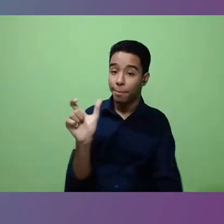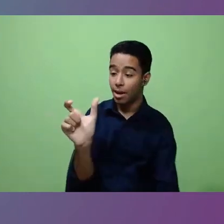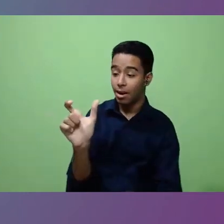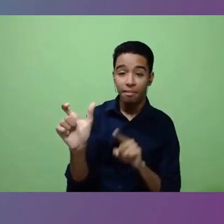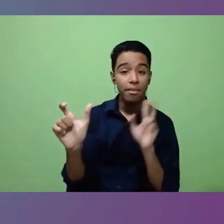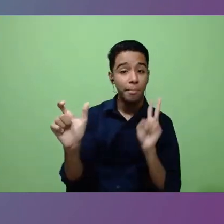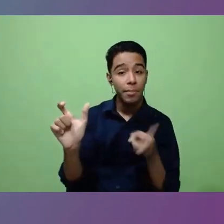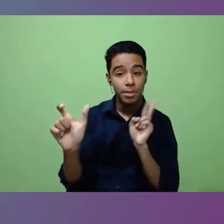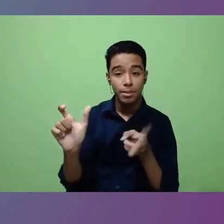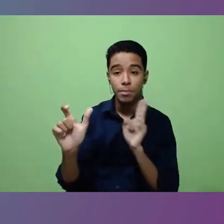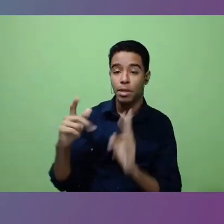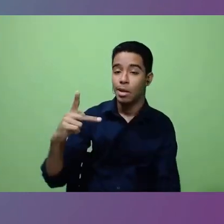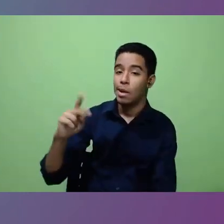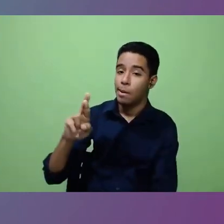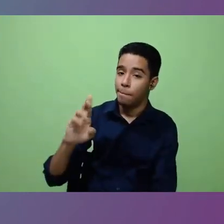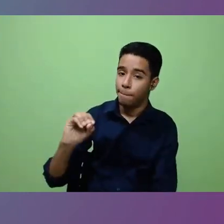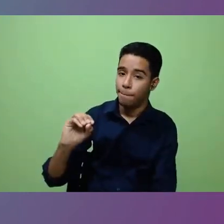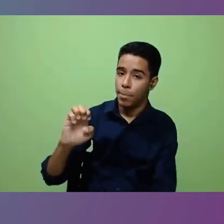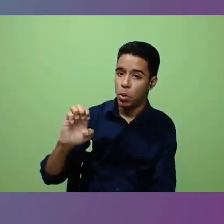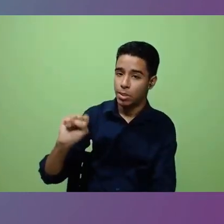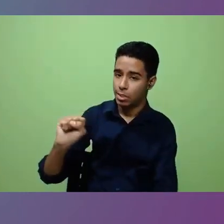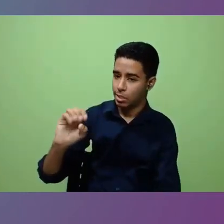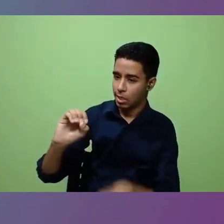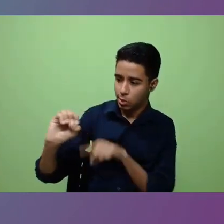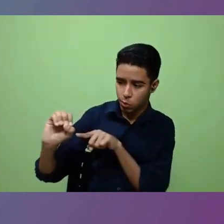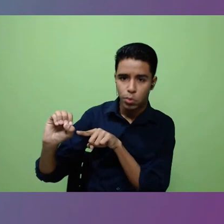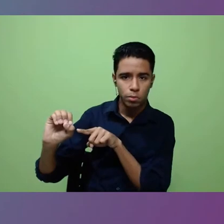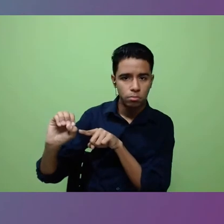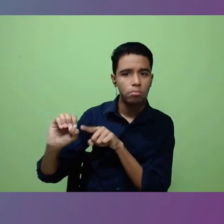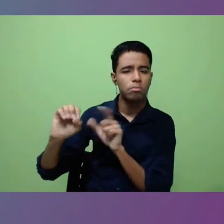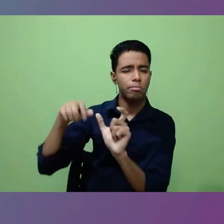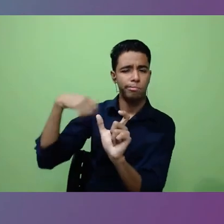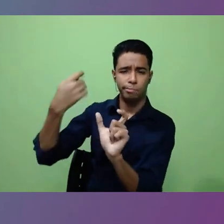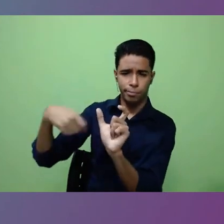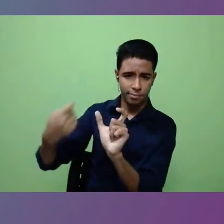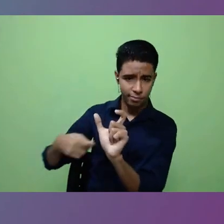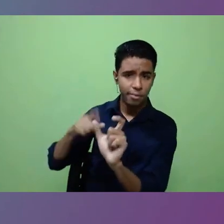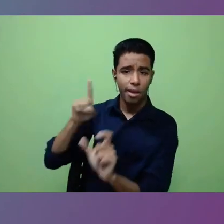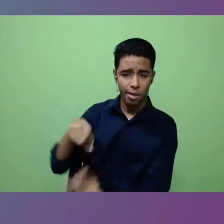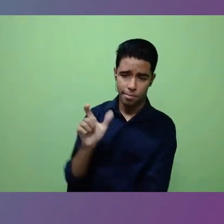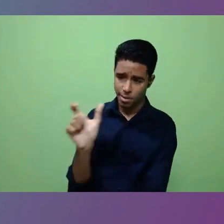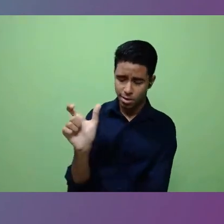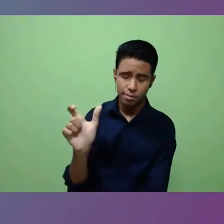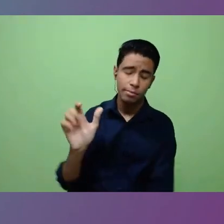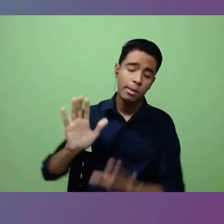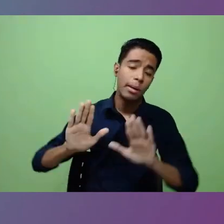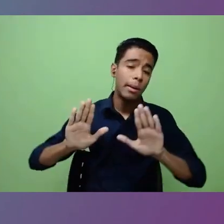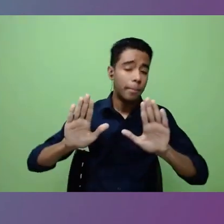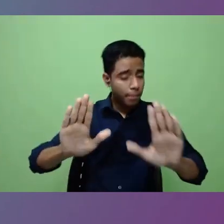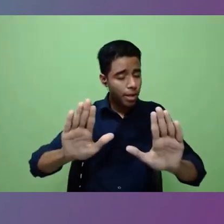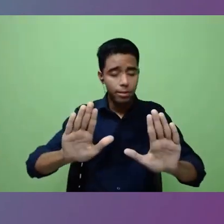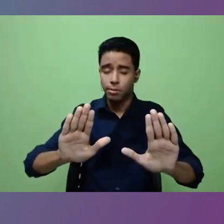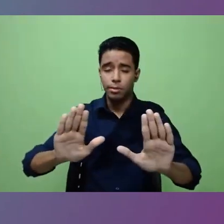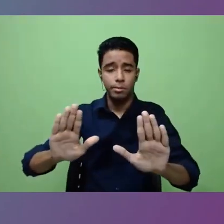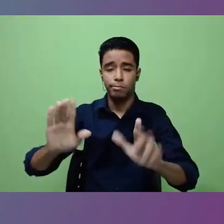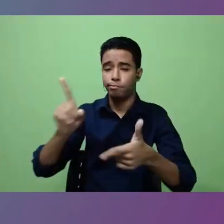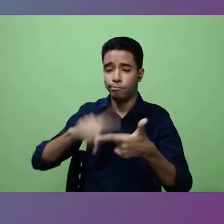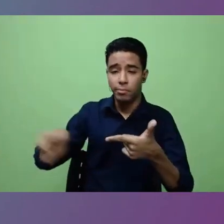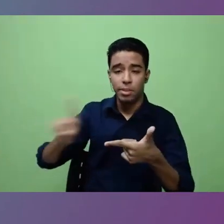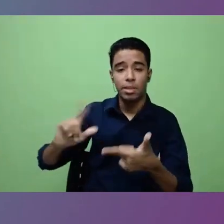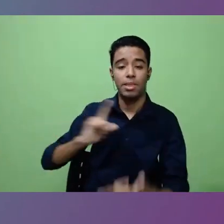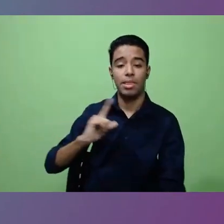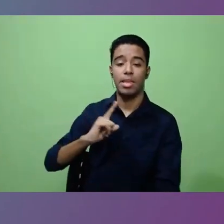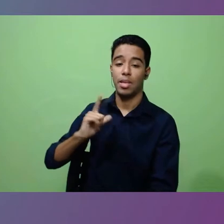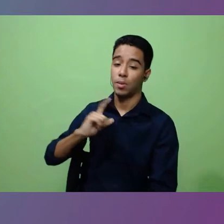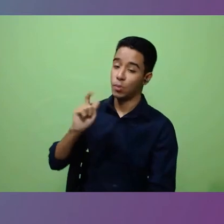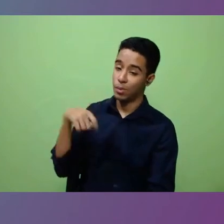mesma palavra? Porque é uma palavra polissêmica. Ok, mas mesmo sendo uma palavra polissêmica, eu posso ter um sinal único que dê